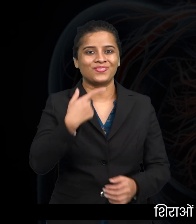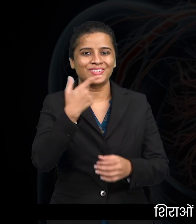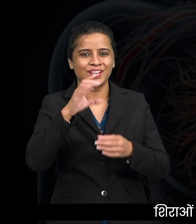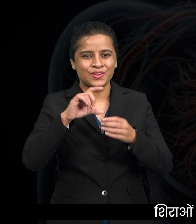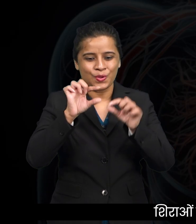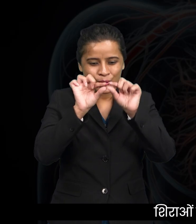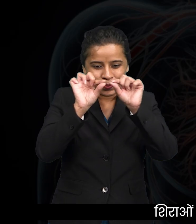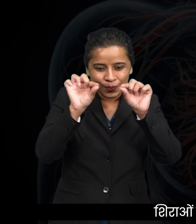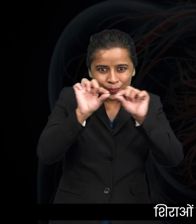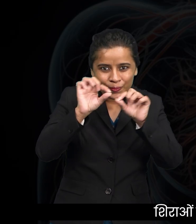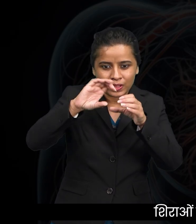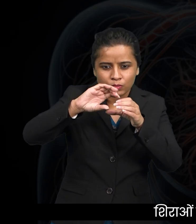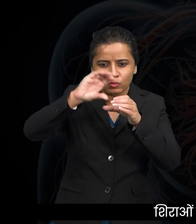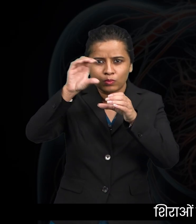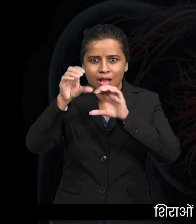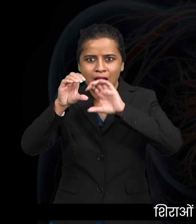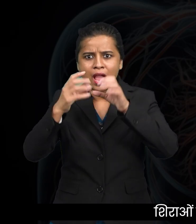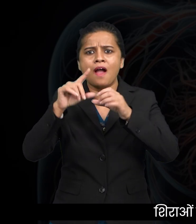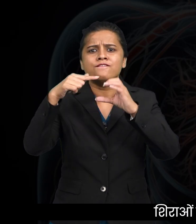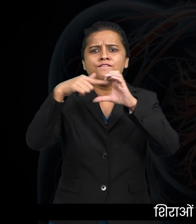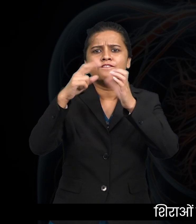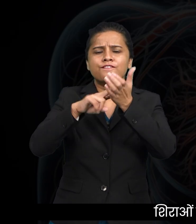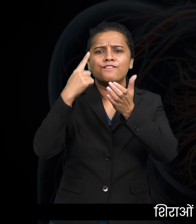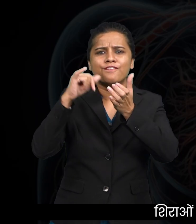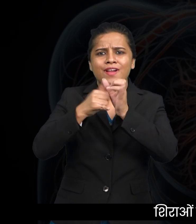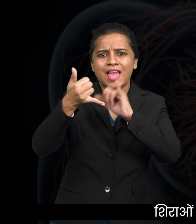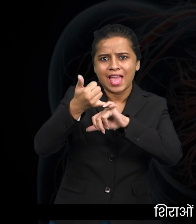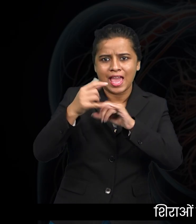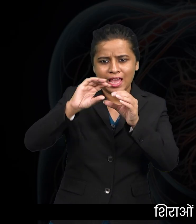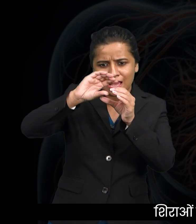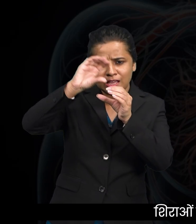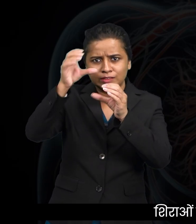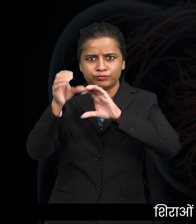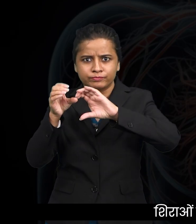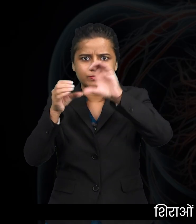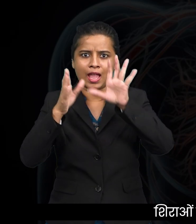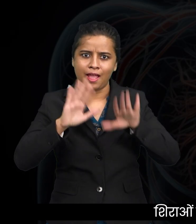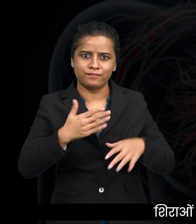शिराओं में वाल्व मौजूद होती है।